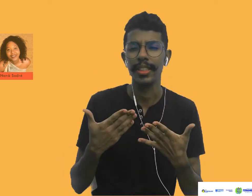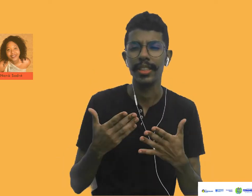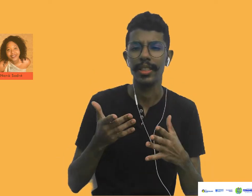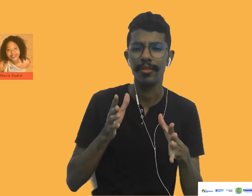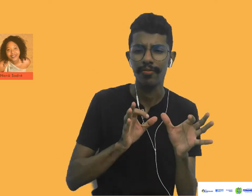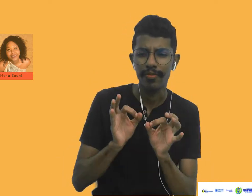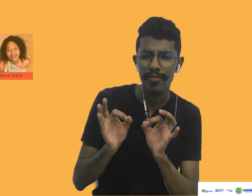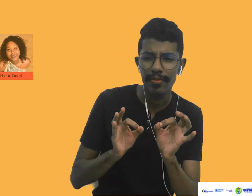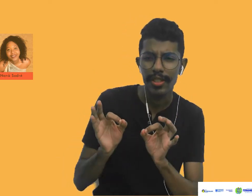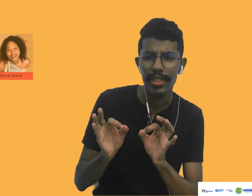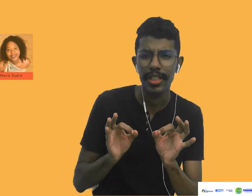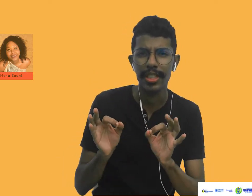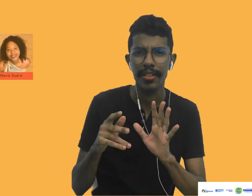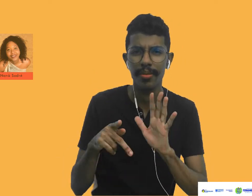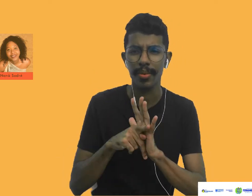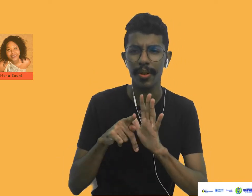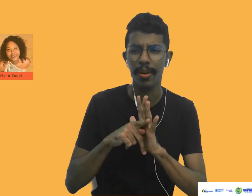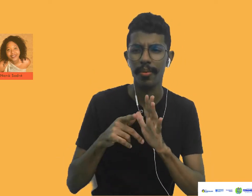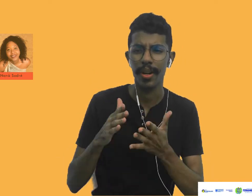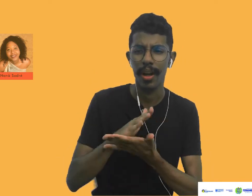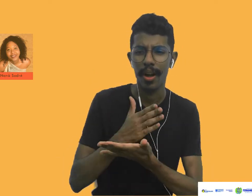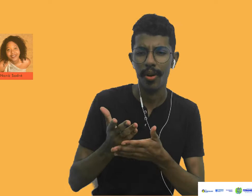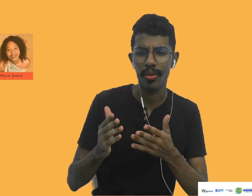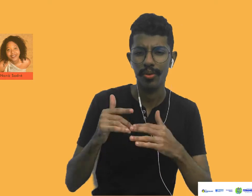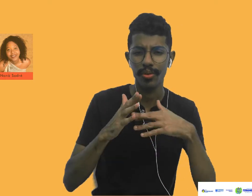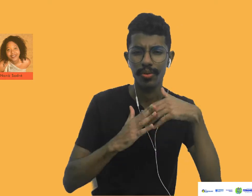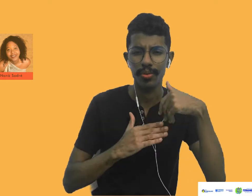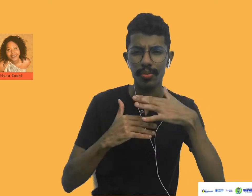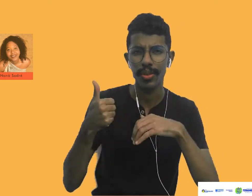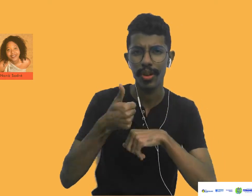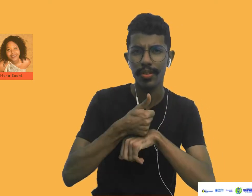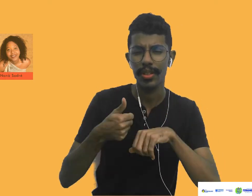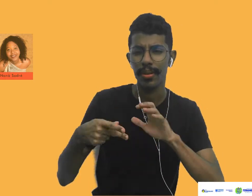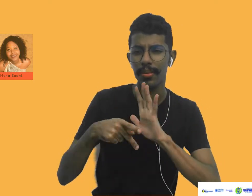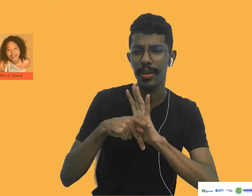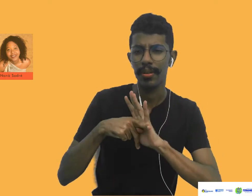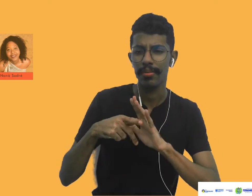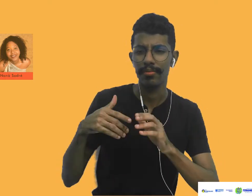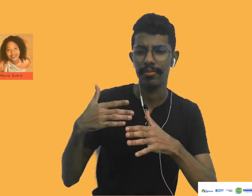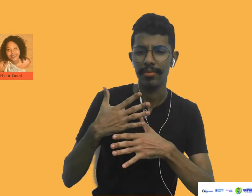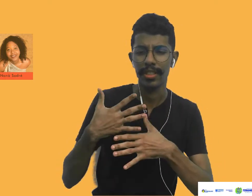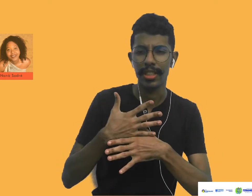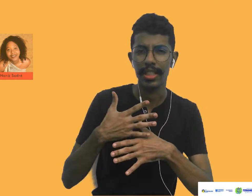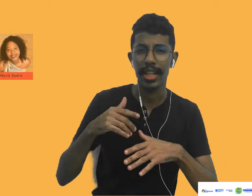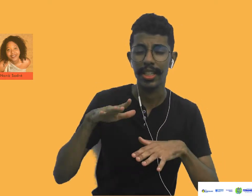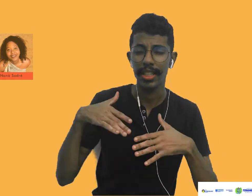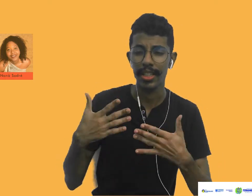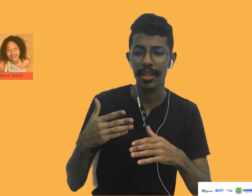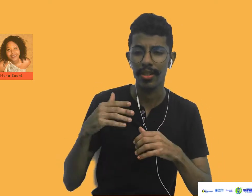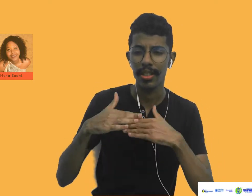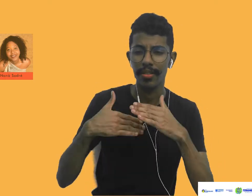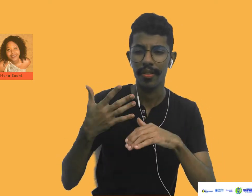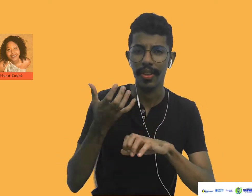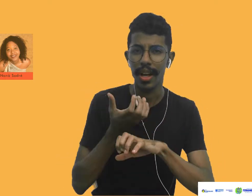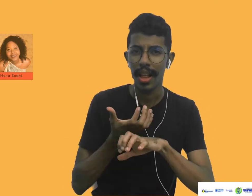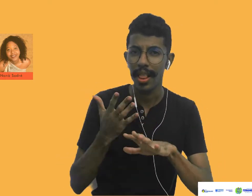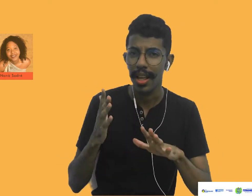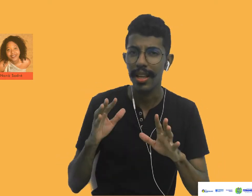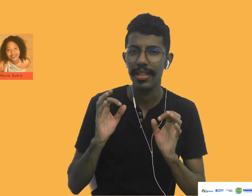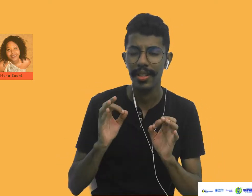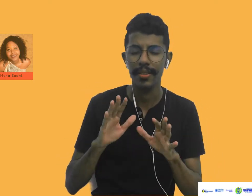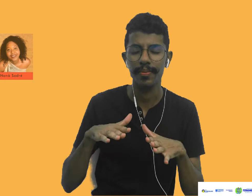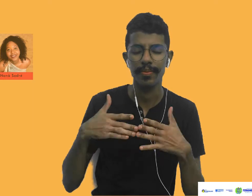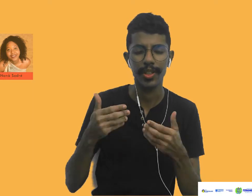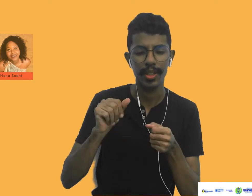alguns espetáculos profissionais na cidade, onde os professores da universidade desenvolviam e davam cadeiras.